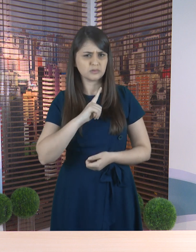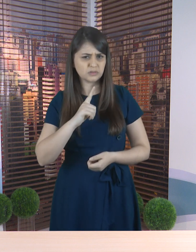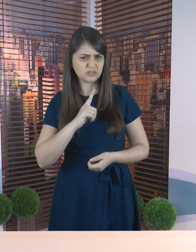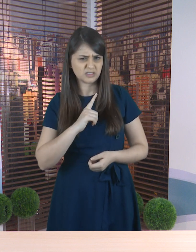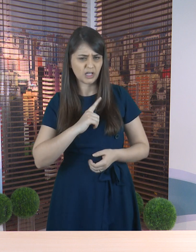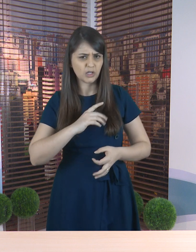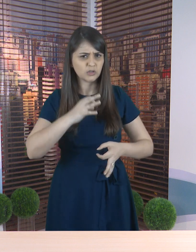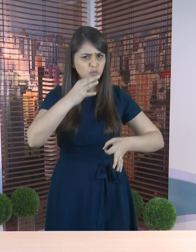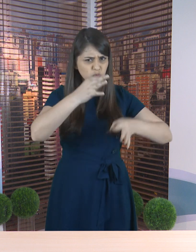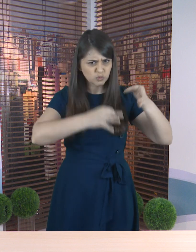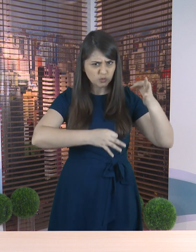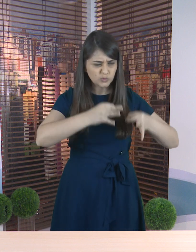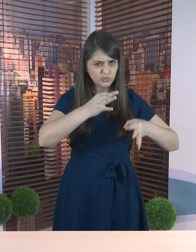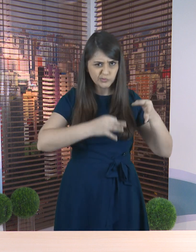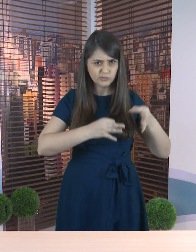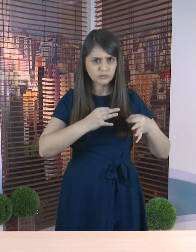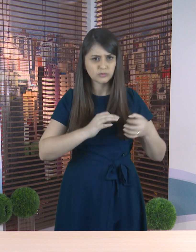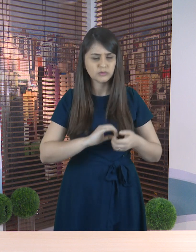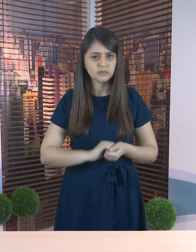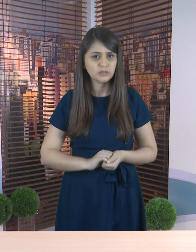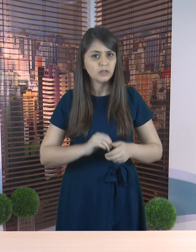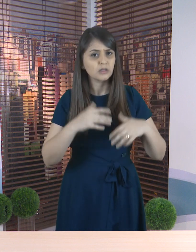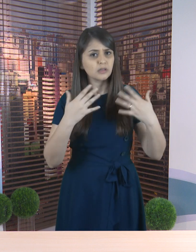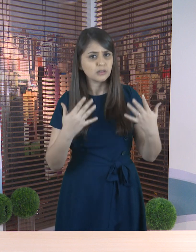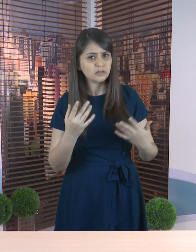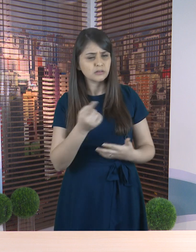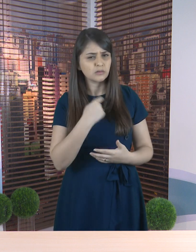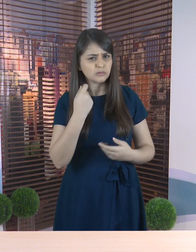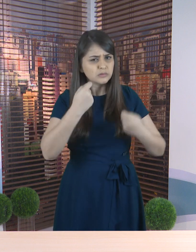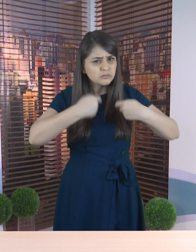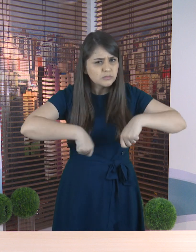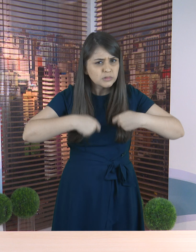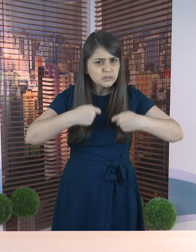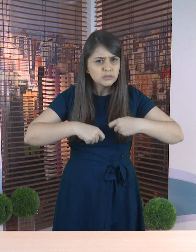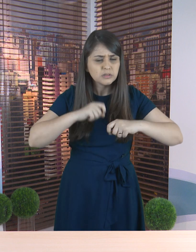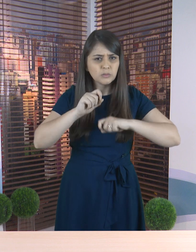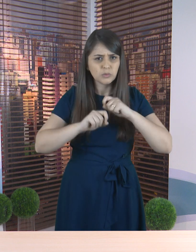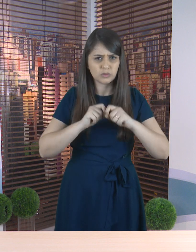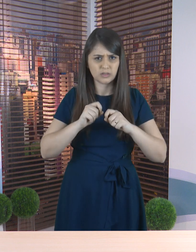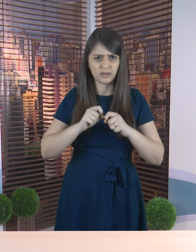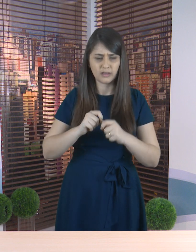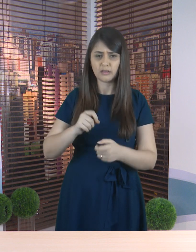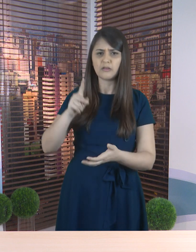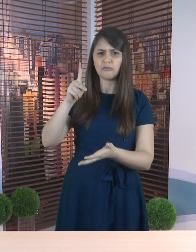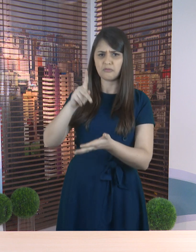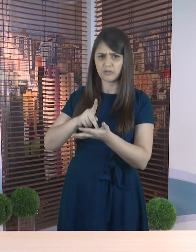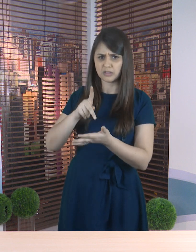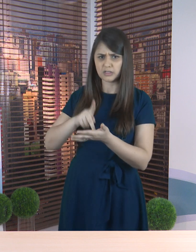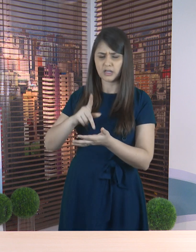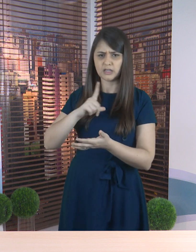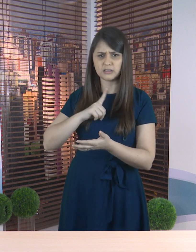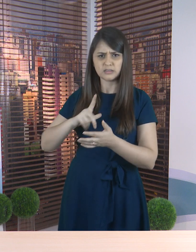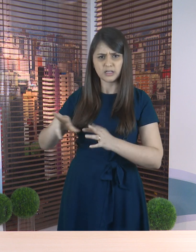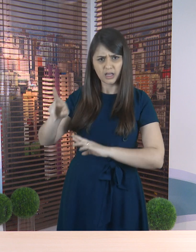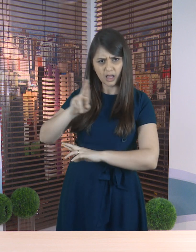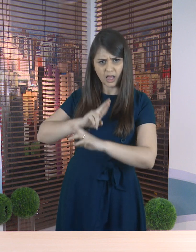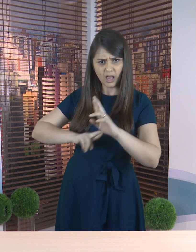conosco a verdade de que a relação da soberania divina com a realidade humana nos escapa